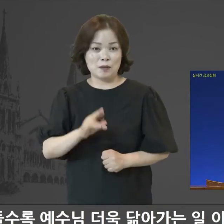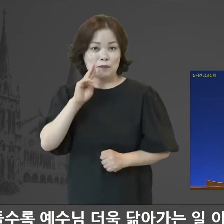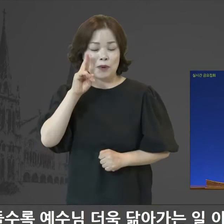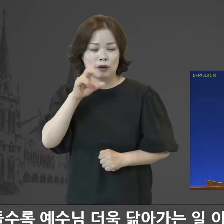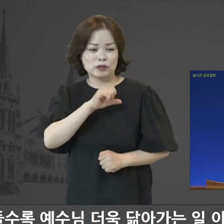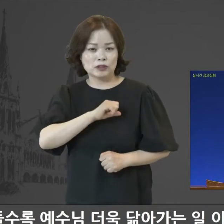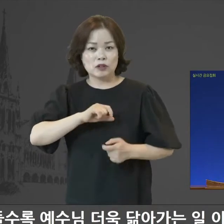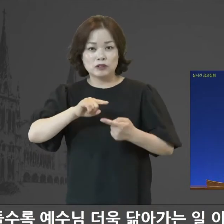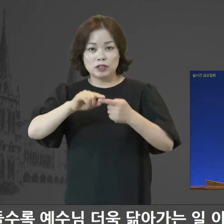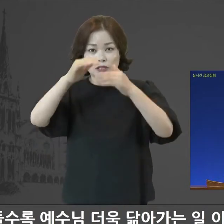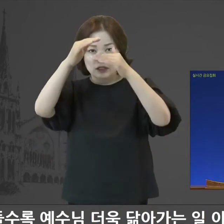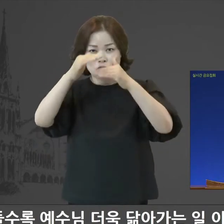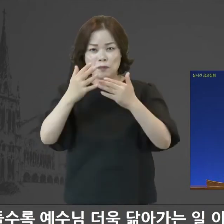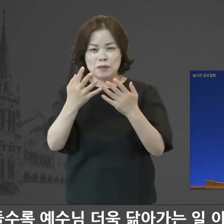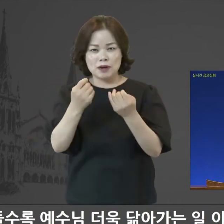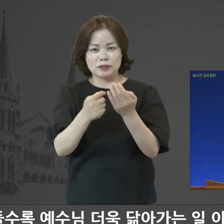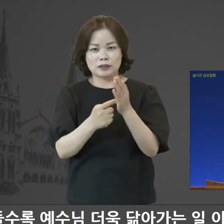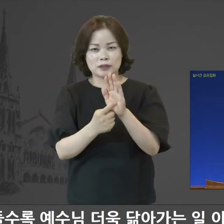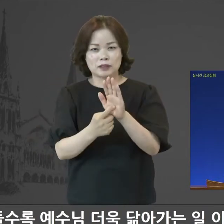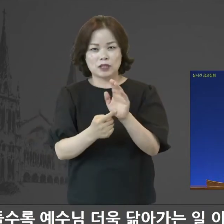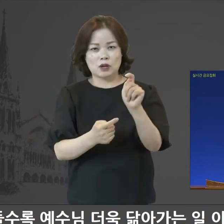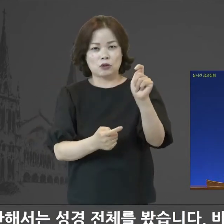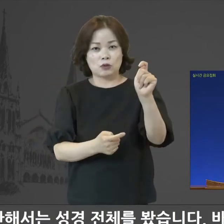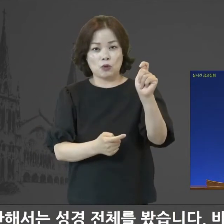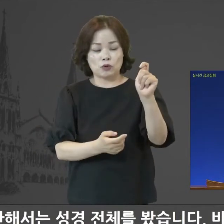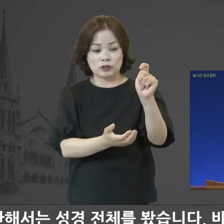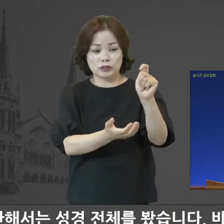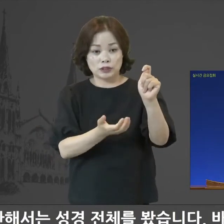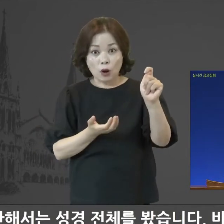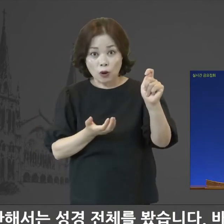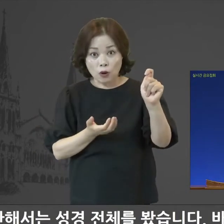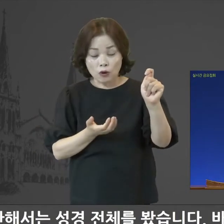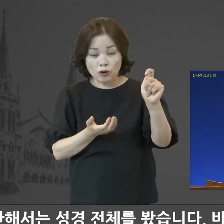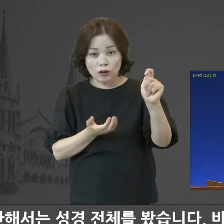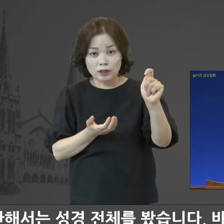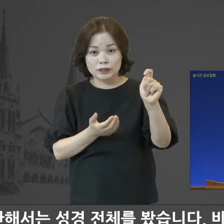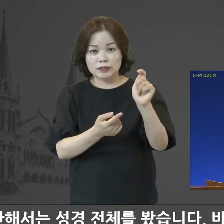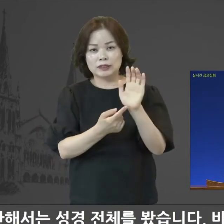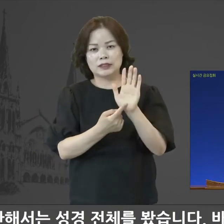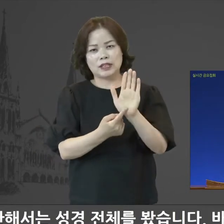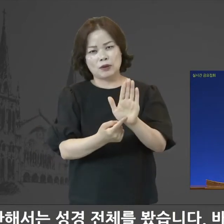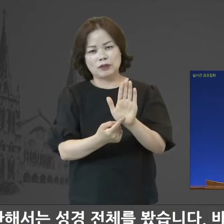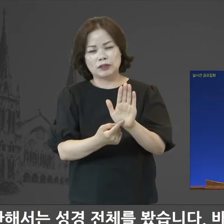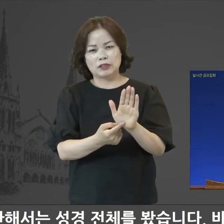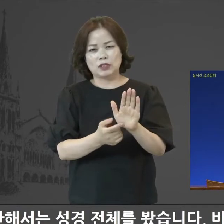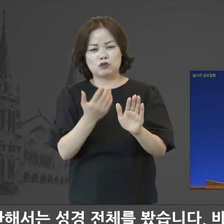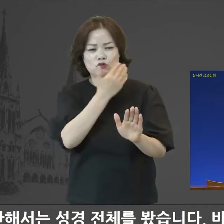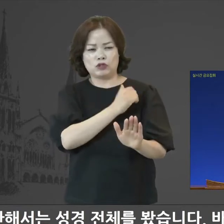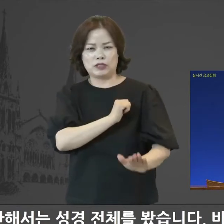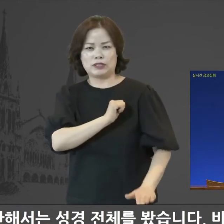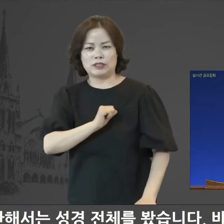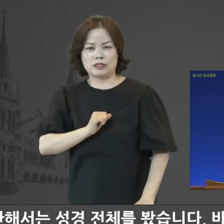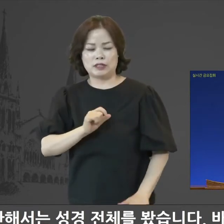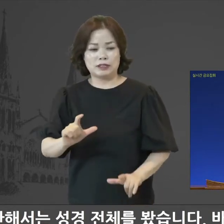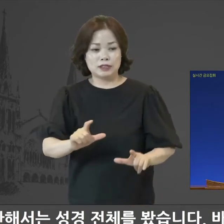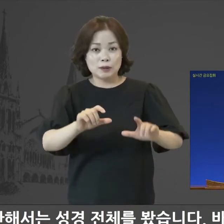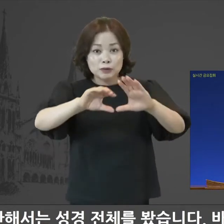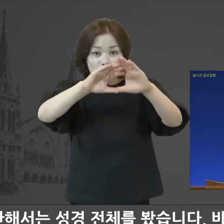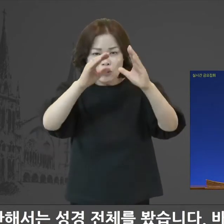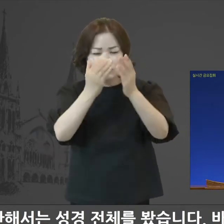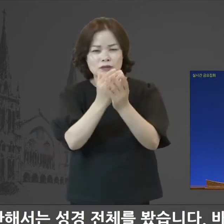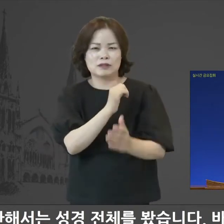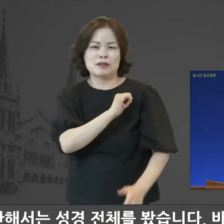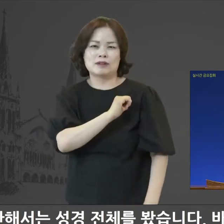바울은 절제에 대한 이야기를 꽤 많이 합니다. 고린도 전서에서 특별히 많이 하는데 육신적인 절제 얘기도 하고요, 삶 전체에 대한